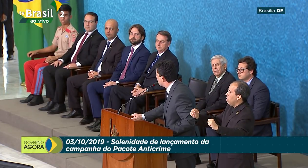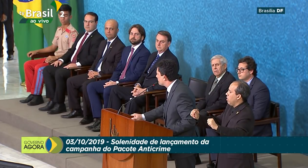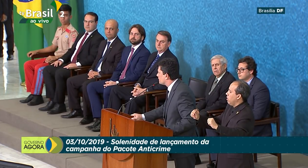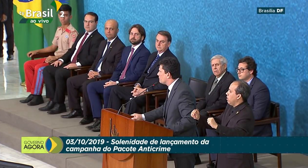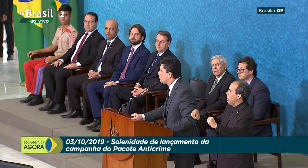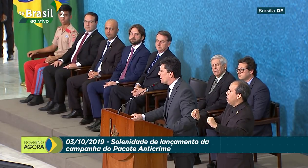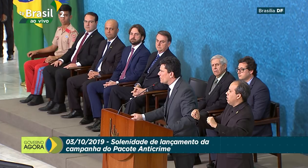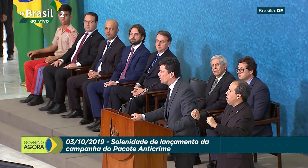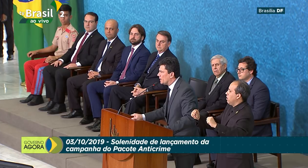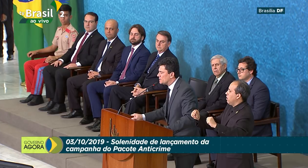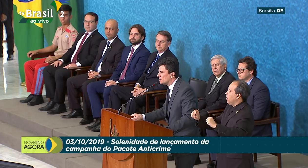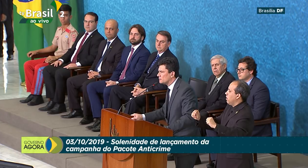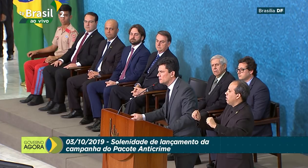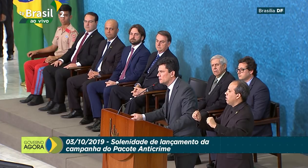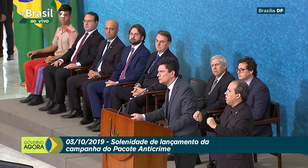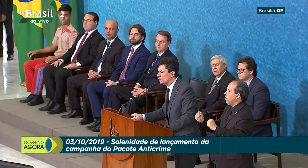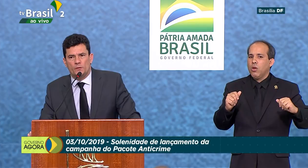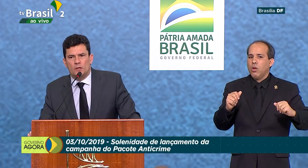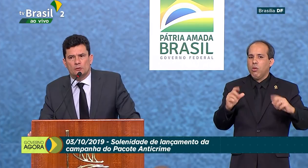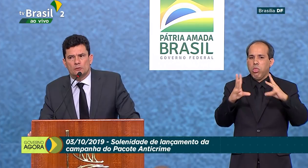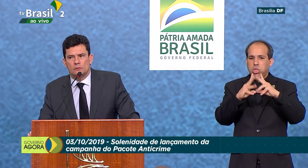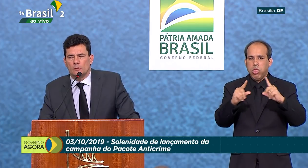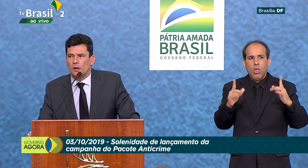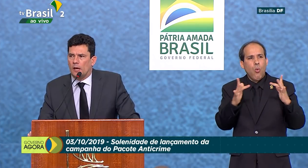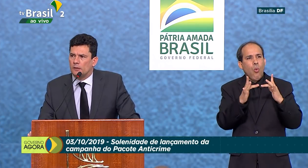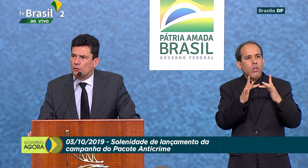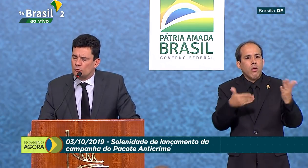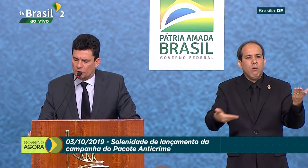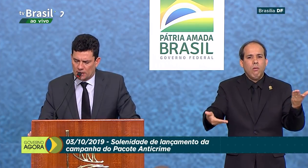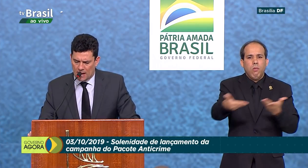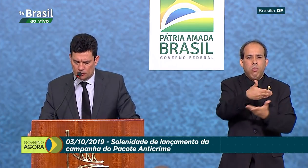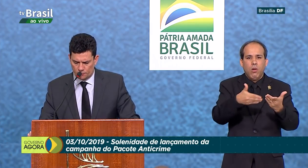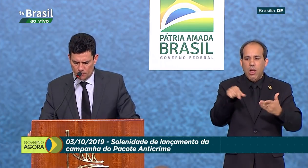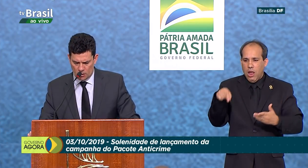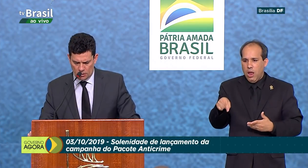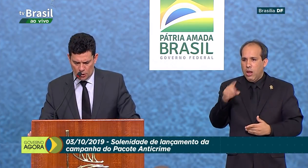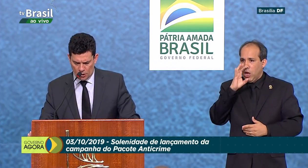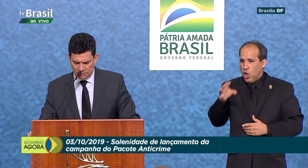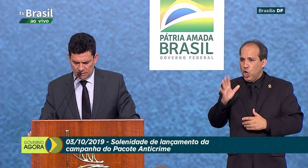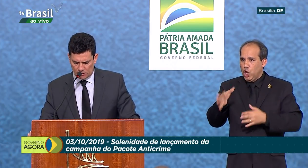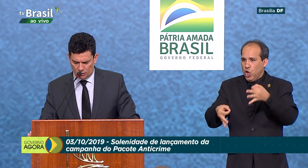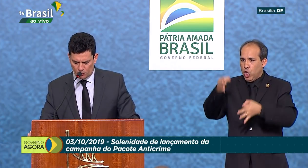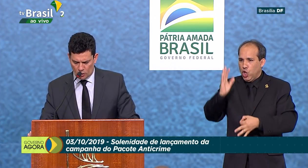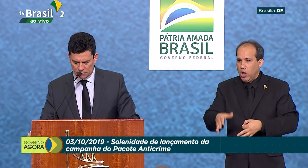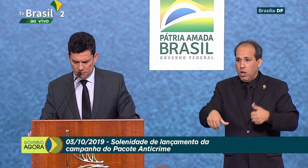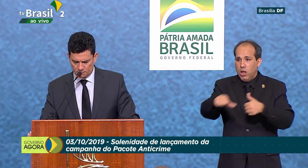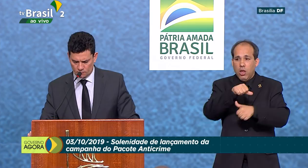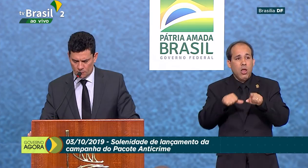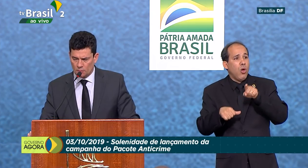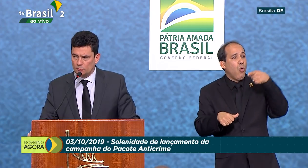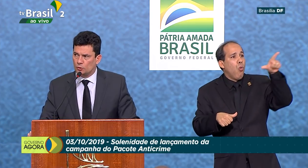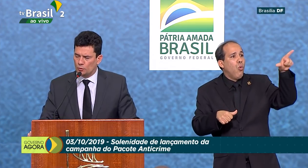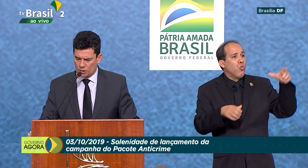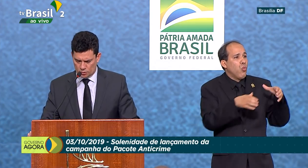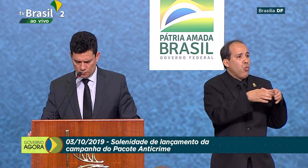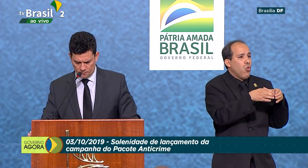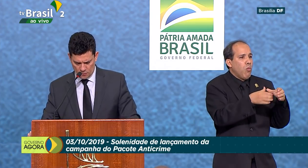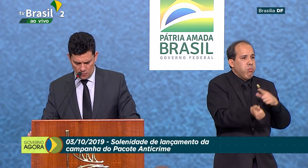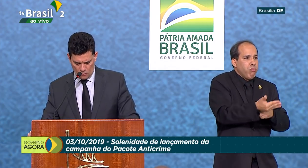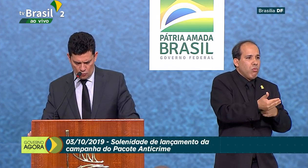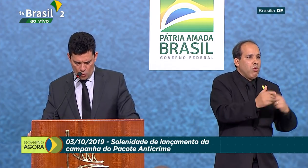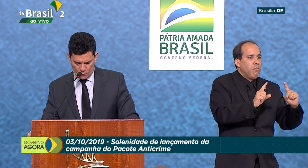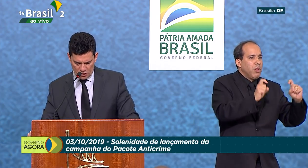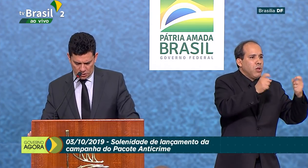a permanência do vínculo entre o condenado e a organização criminosa. Tudo